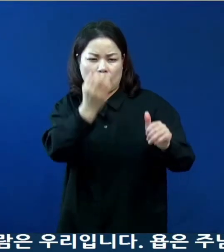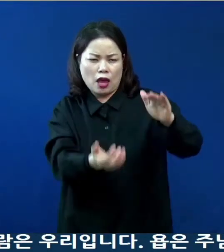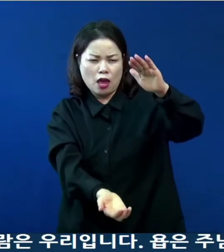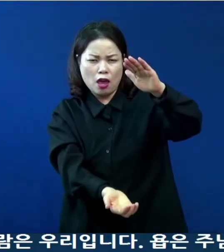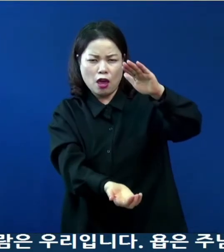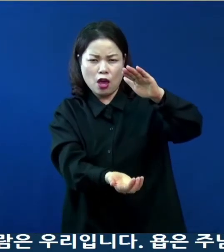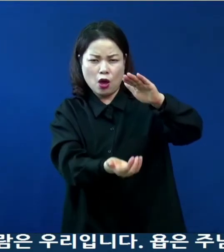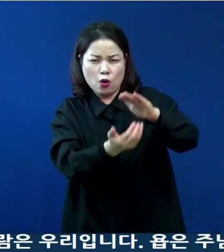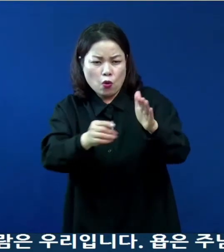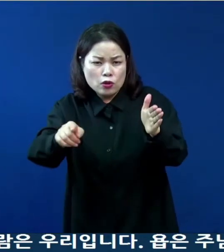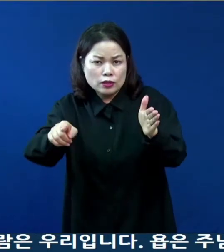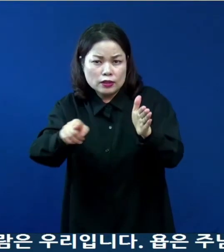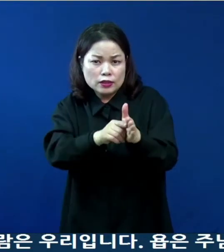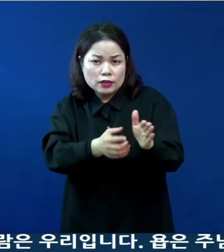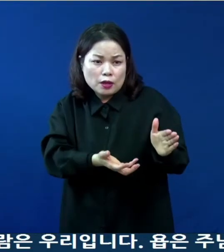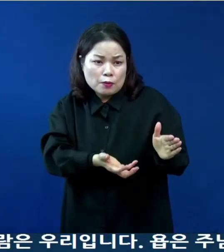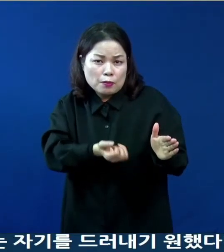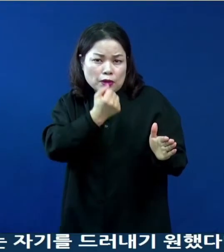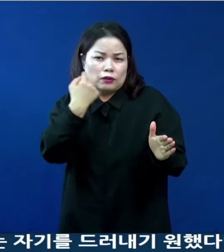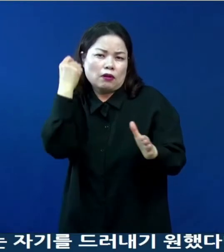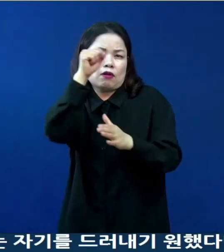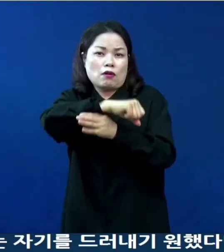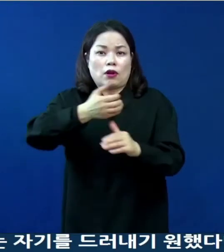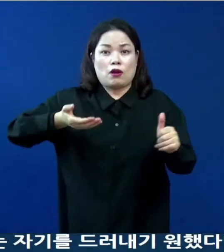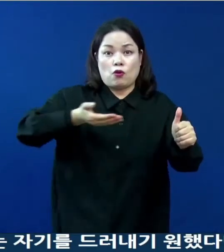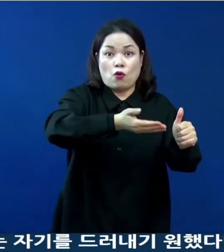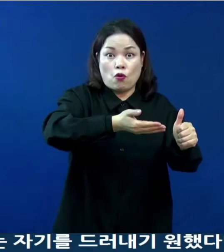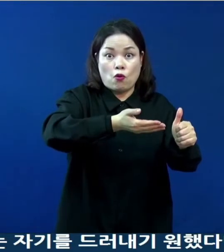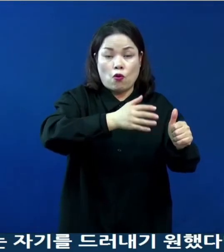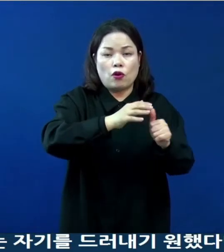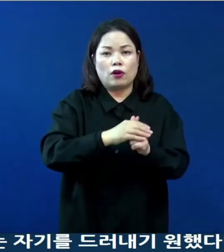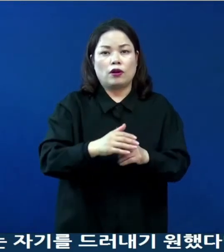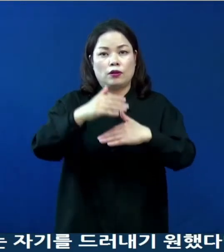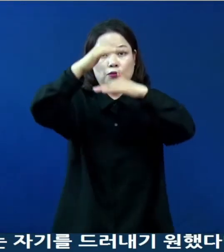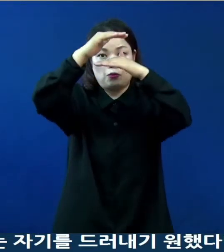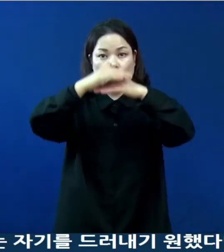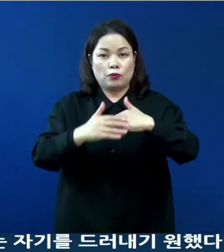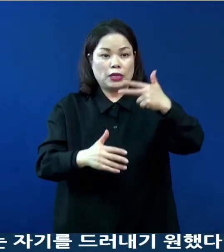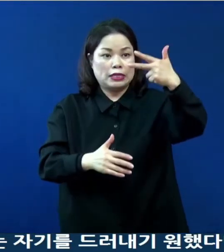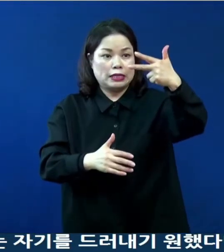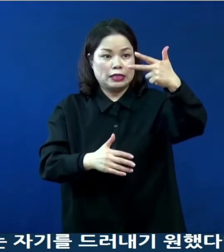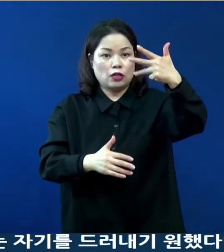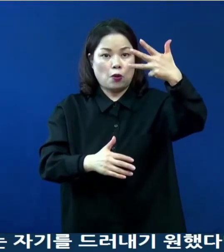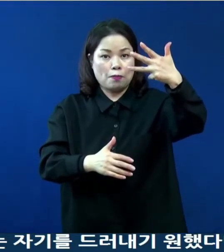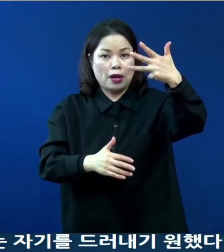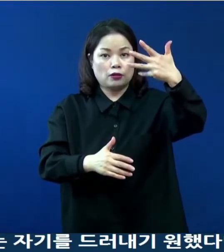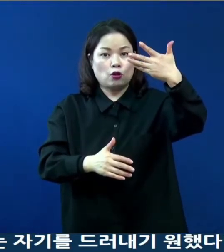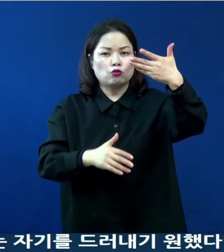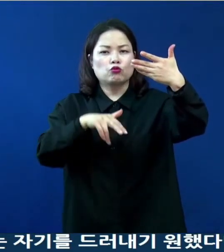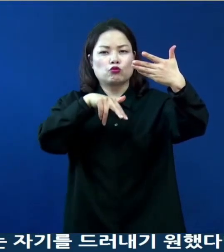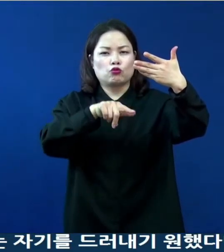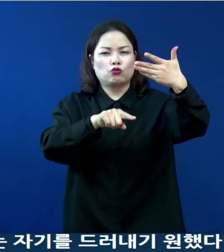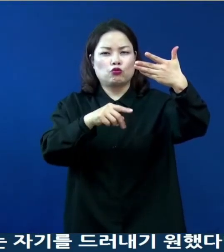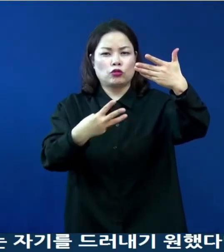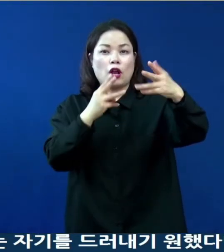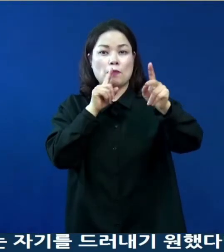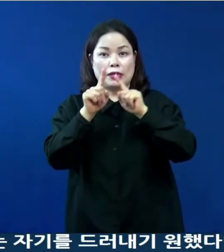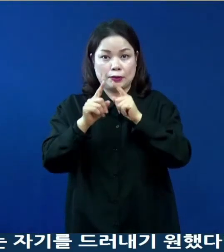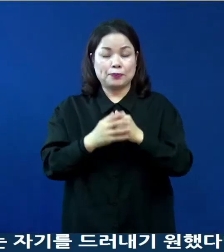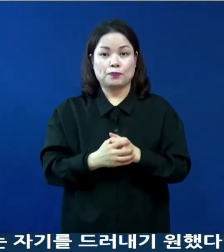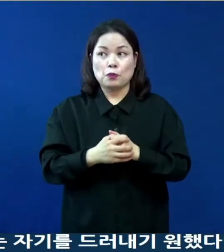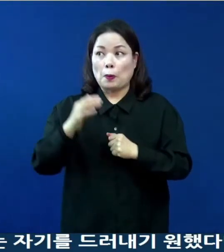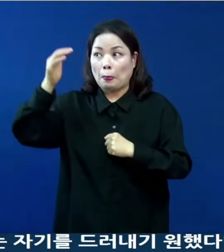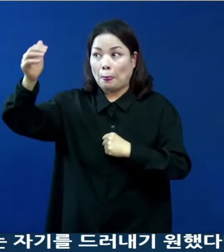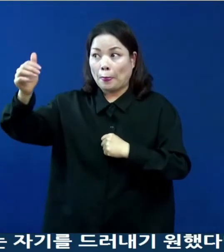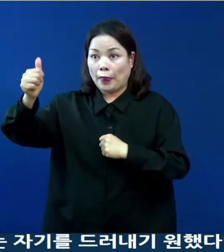신앙적인 성숙의 모습을 갖출 수 있도록 허락을 하시는데, 그게 본문 7절, 8절, 9절의 말씀입니다.